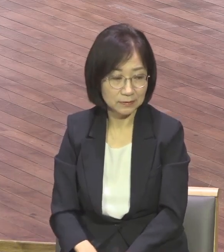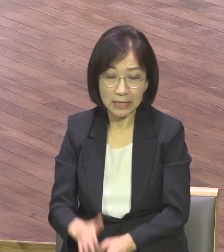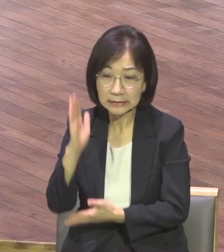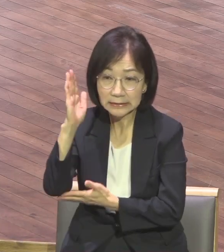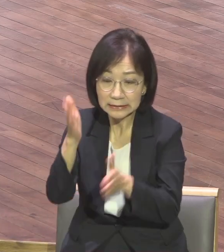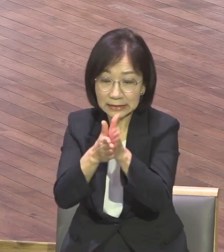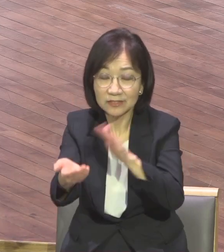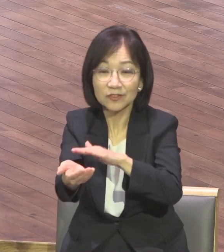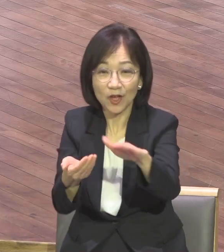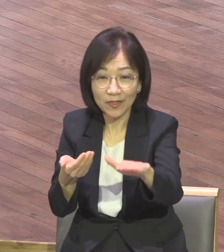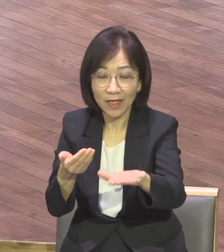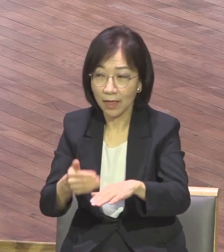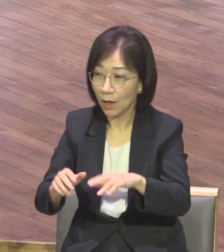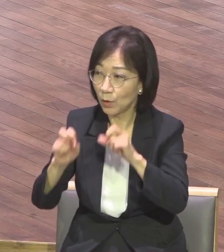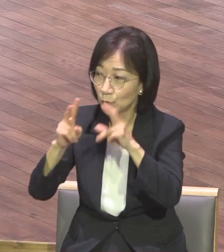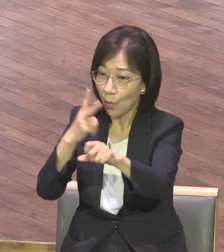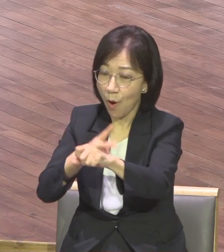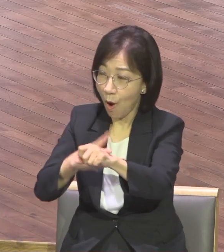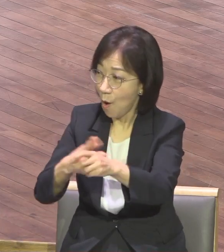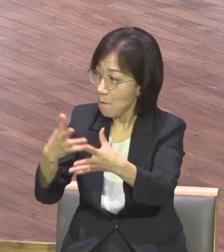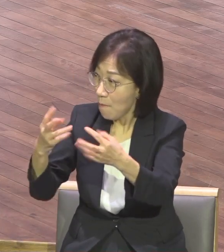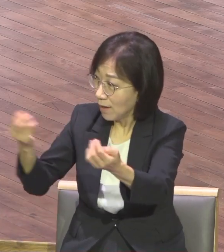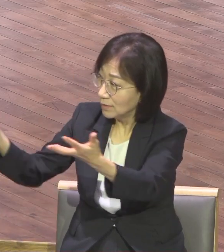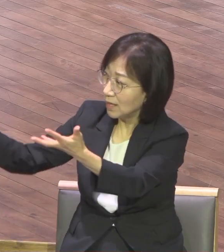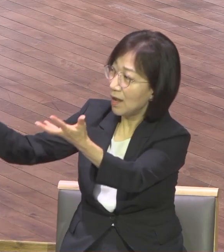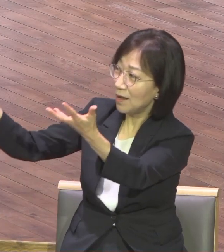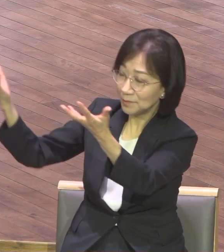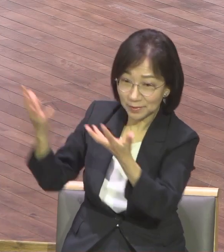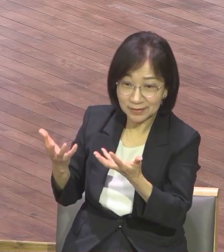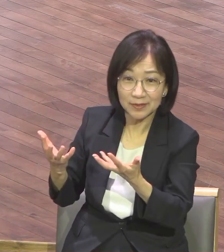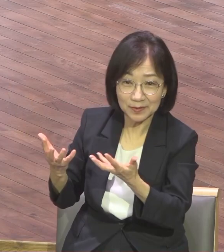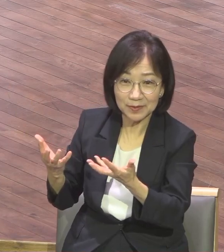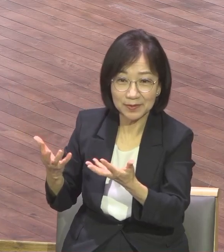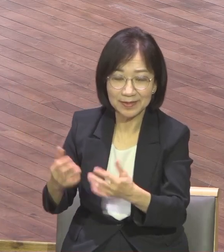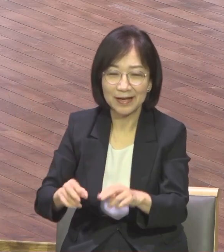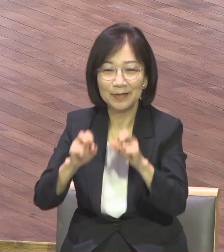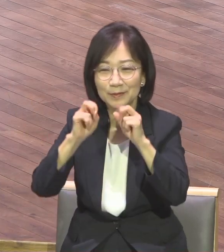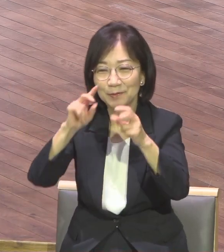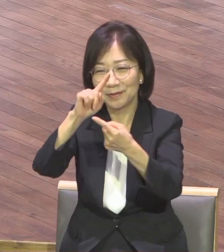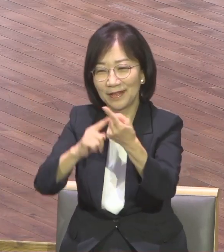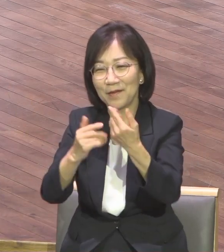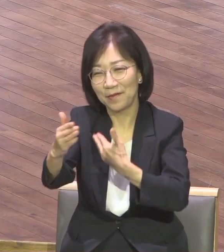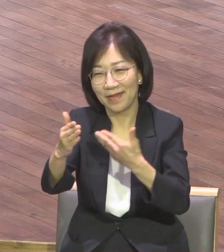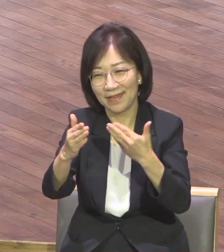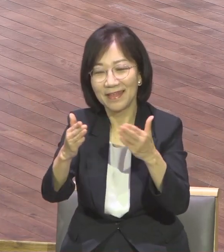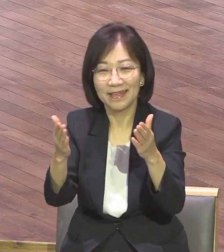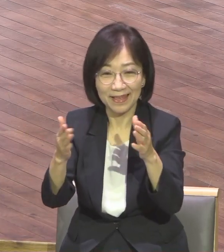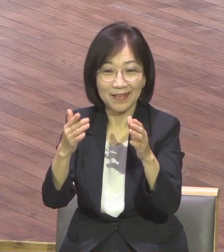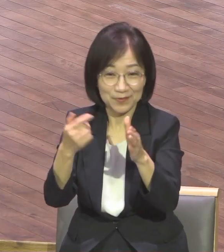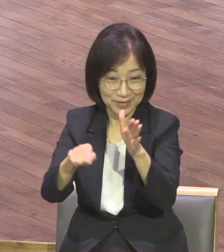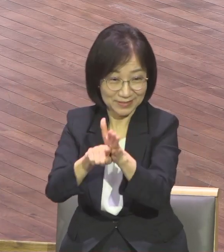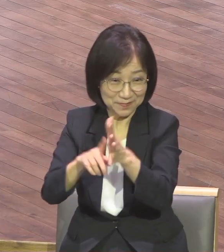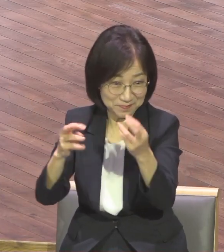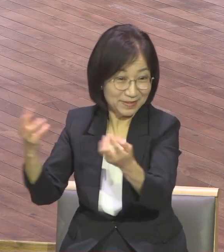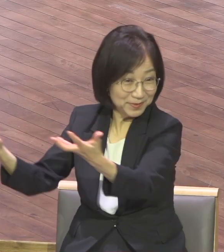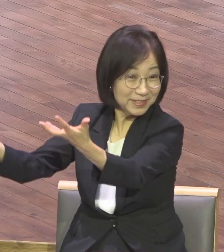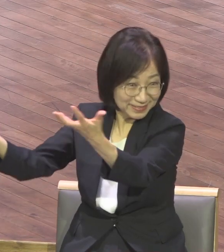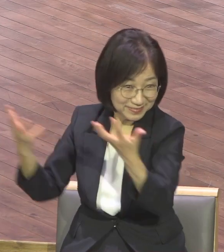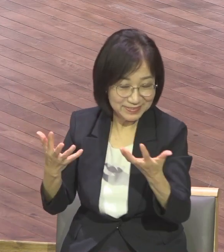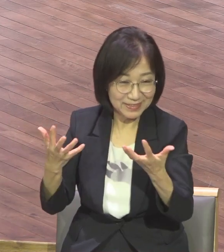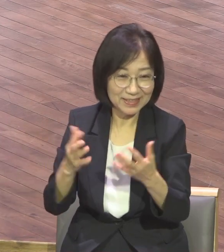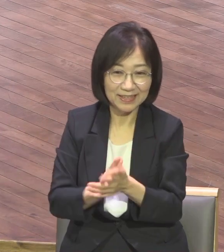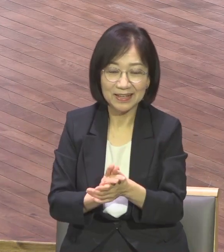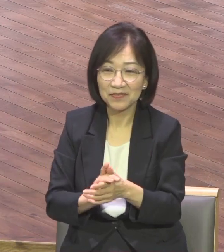선교사님들이 오늘 많이 오셨는데 선교 대회 때문에 그렇습니다. 선교사